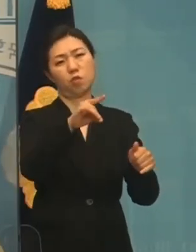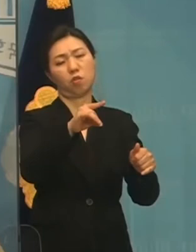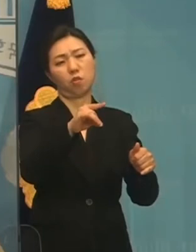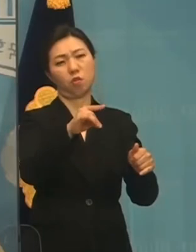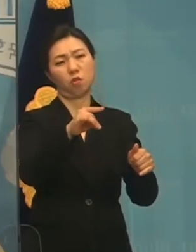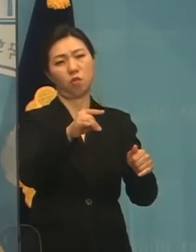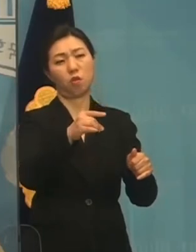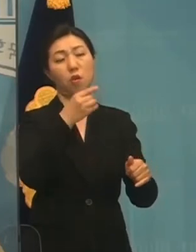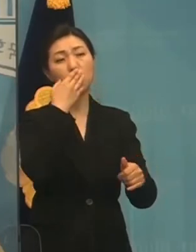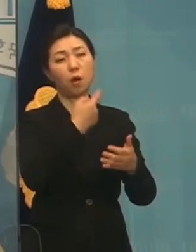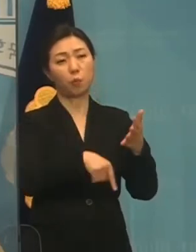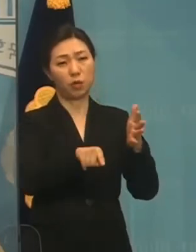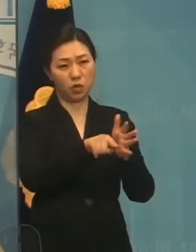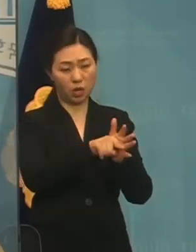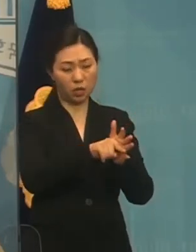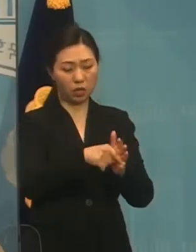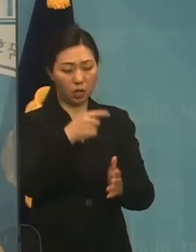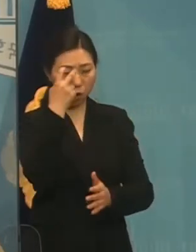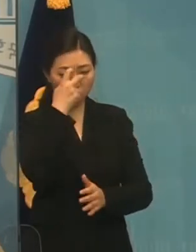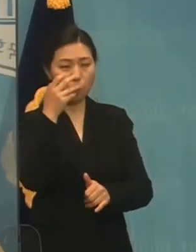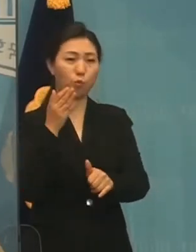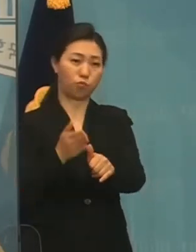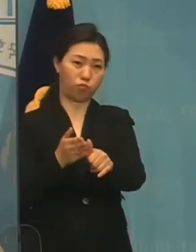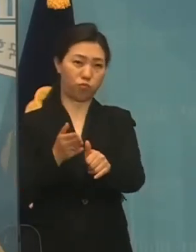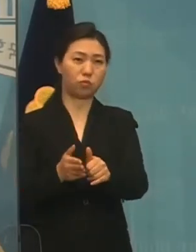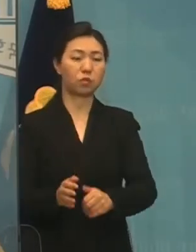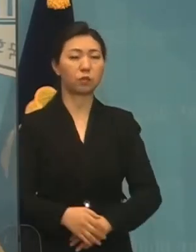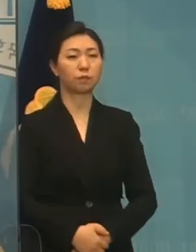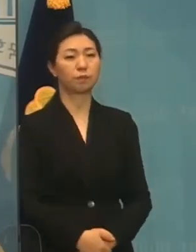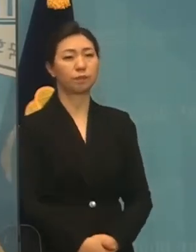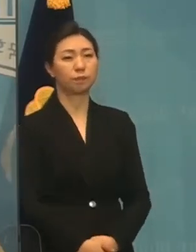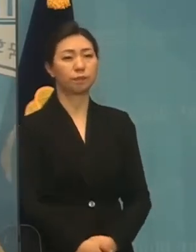대한 재검토가 있기를 희망합니다.